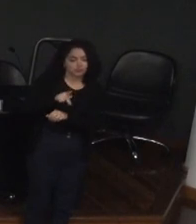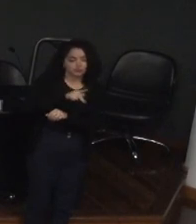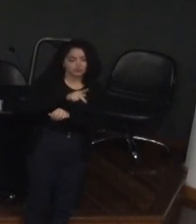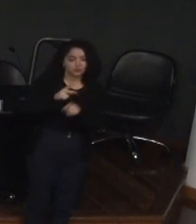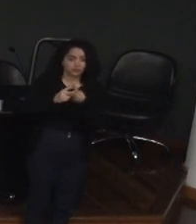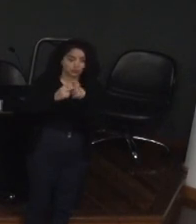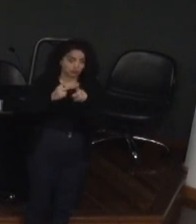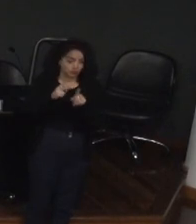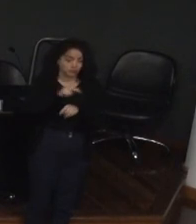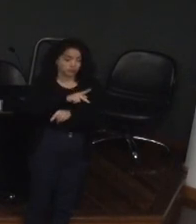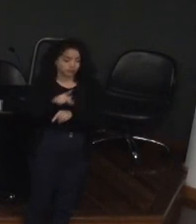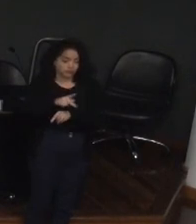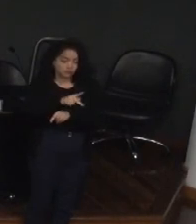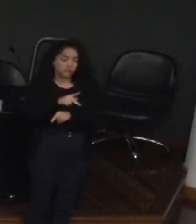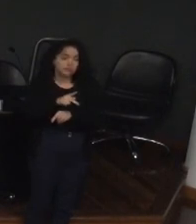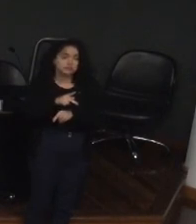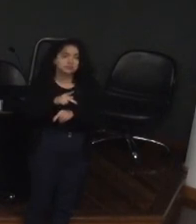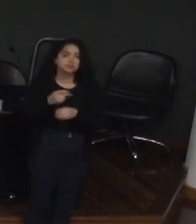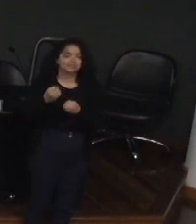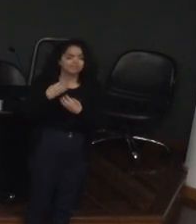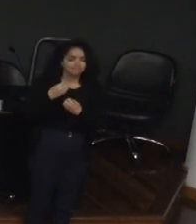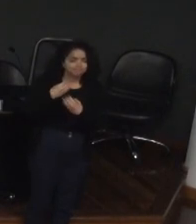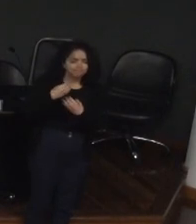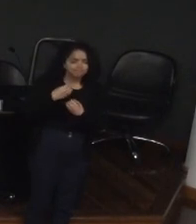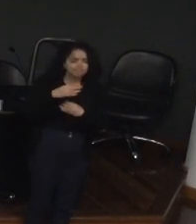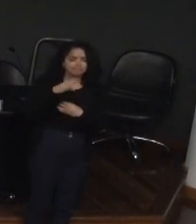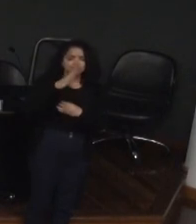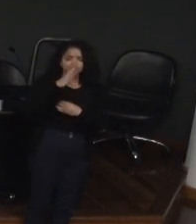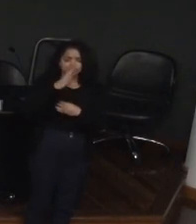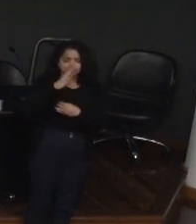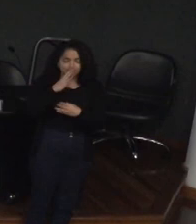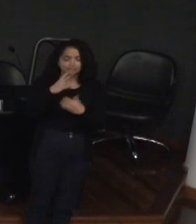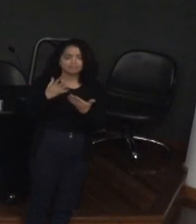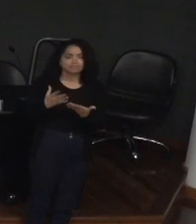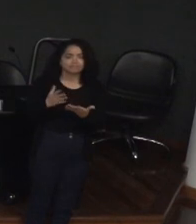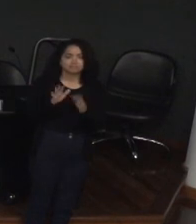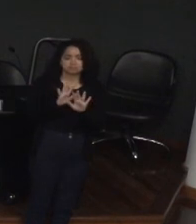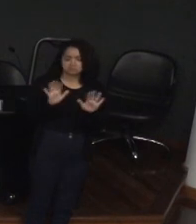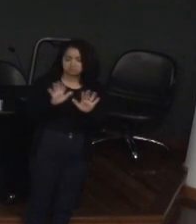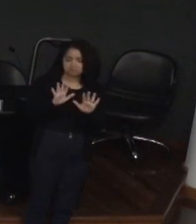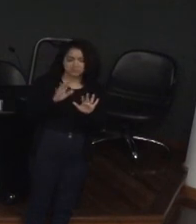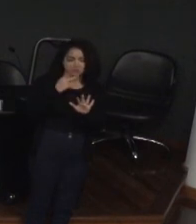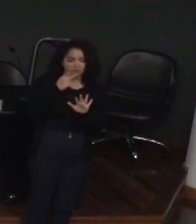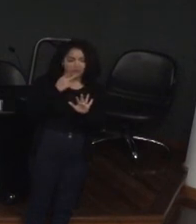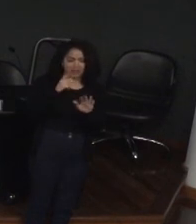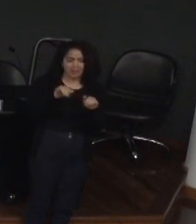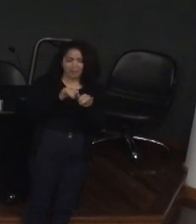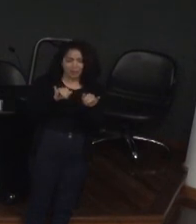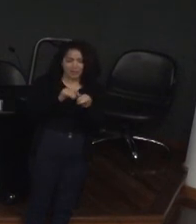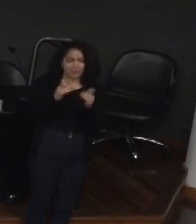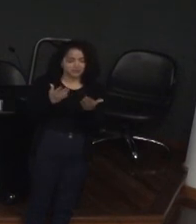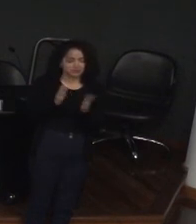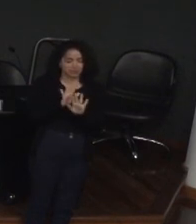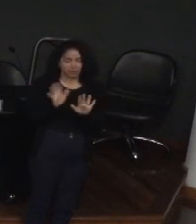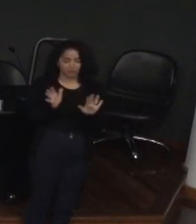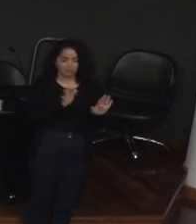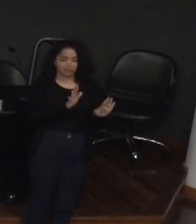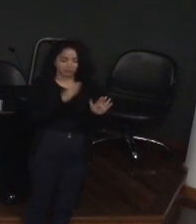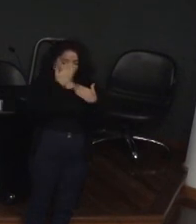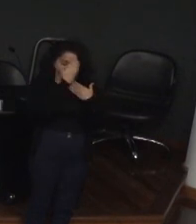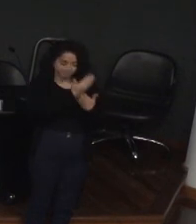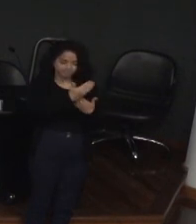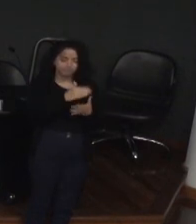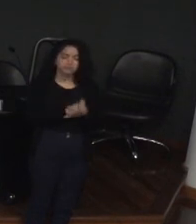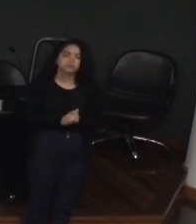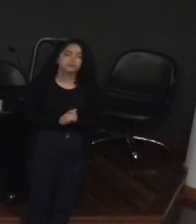dois professores assim, que eram meus professores de vida, que eu admirava. Eu falei, não, de jeito nenhum, vou falar besteira do lado dos dois ainda, não vou, eu agradeço.